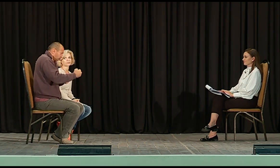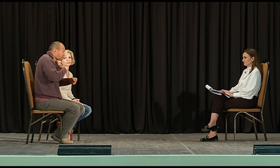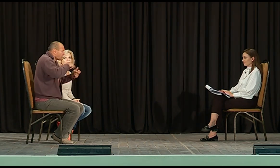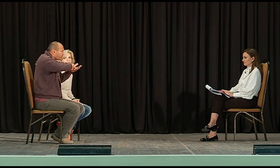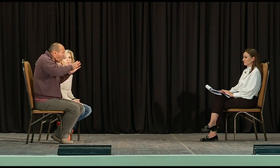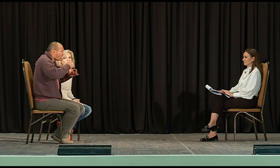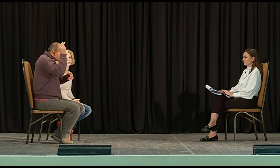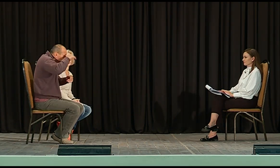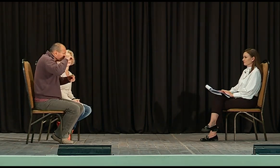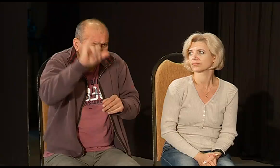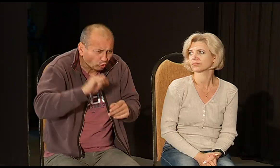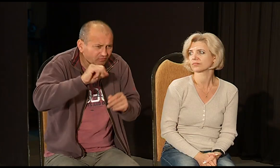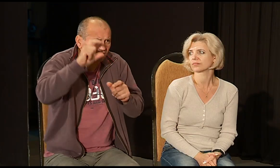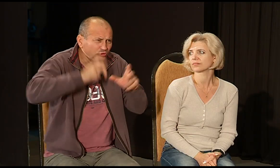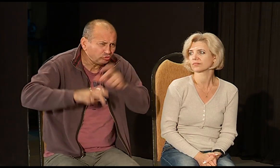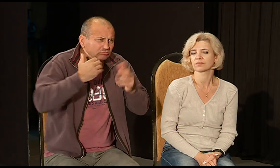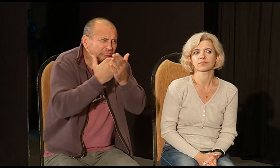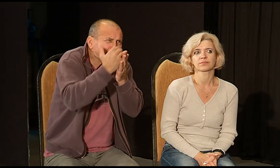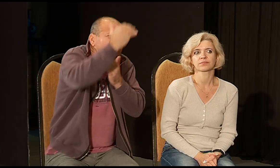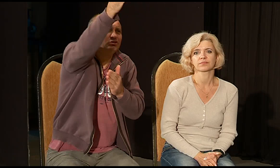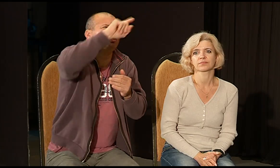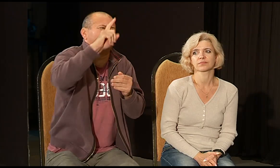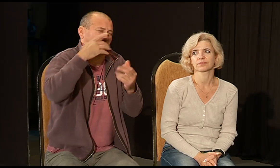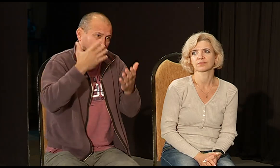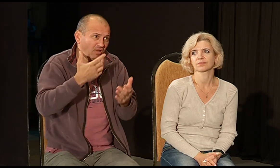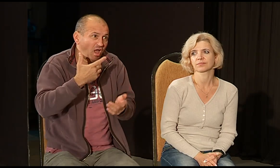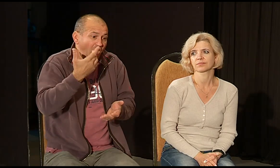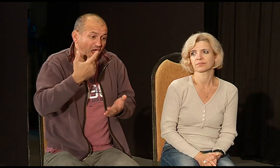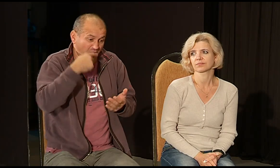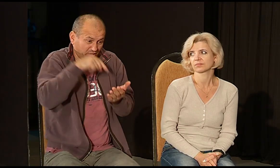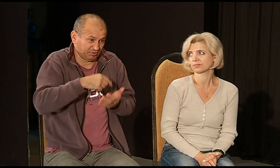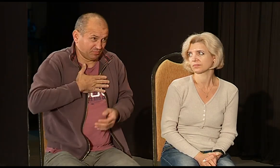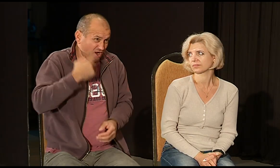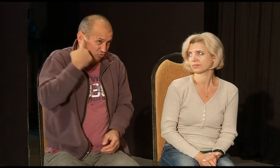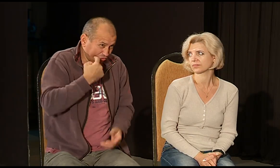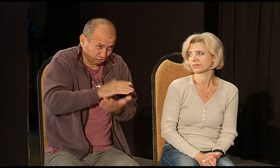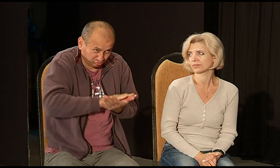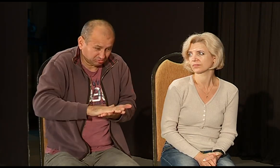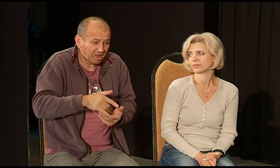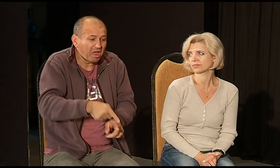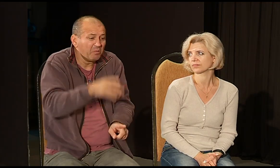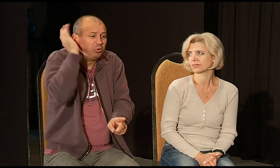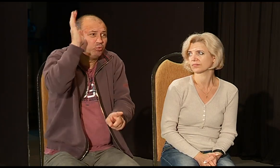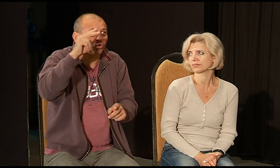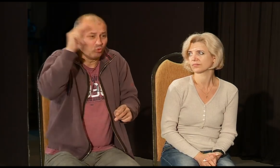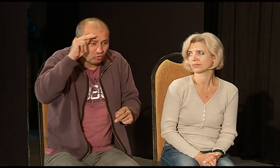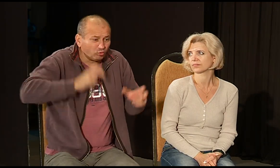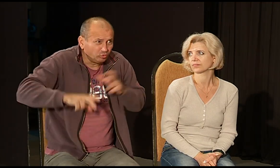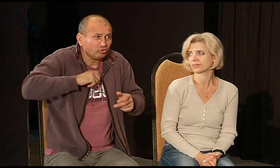surdă, eu, de exemplu, aș insista ca ea să învețe și să obțină studii superioare,